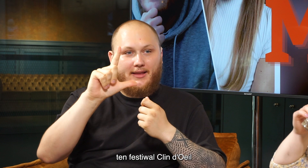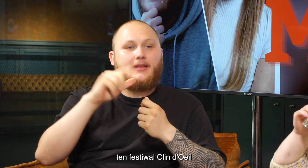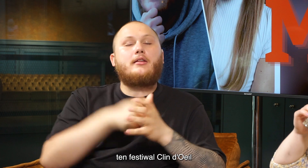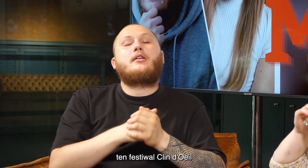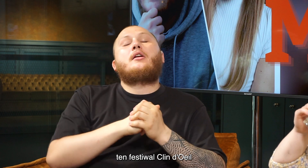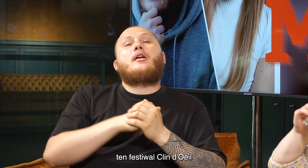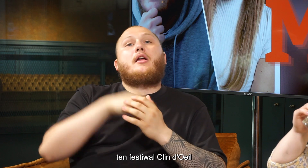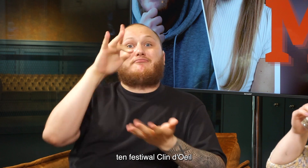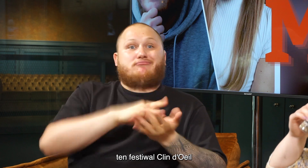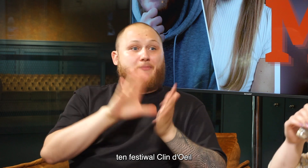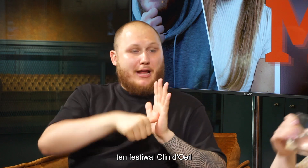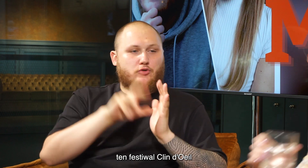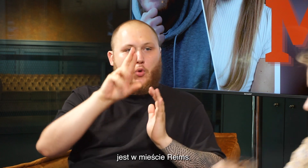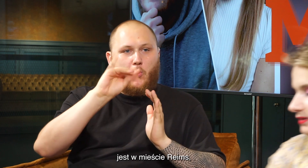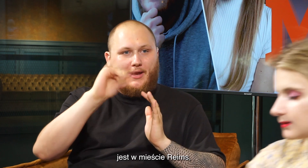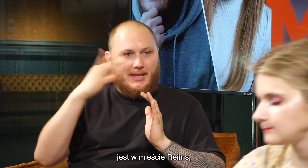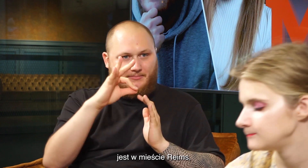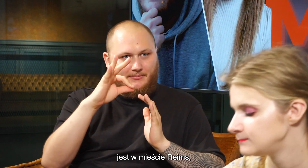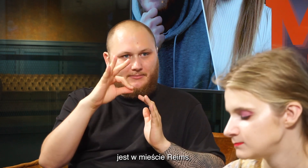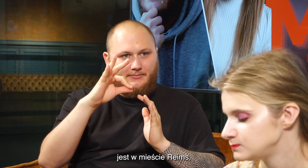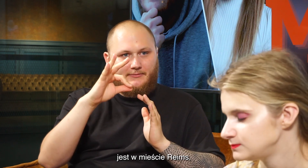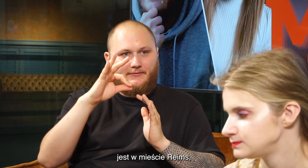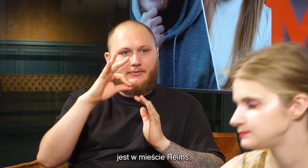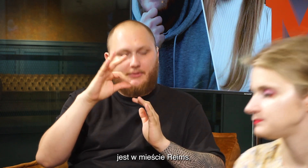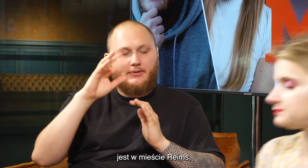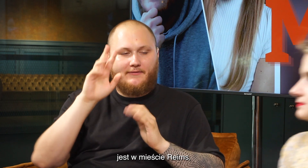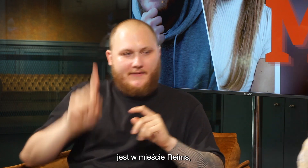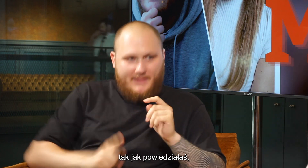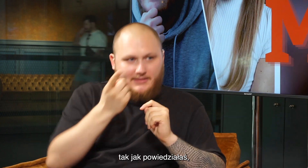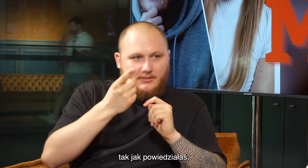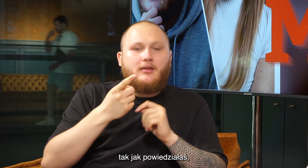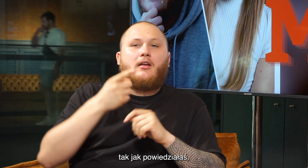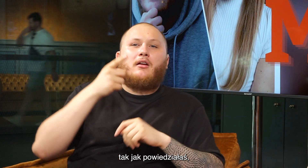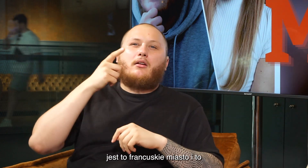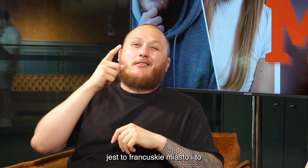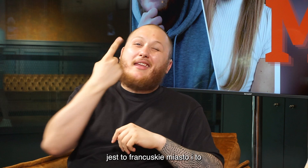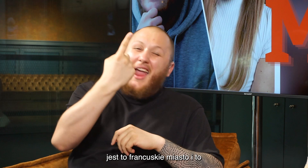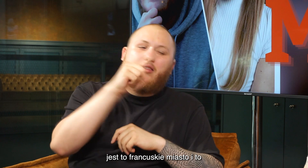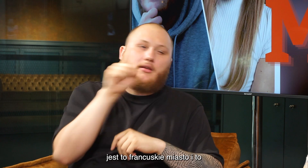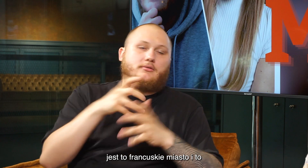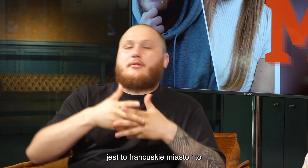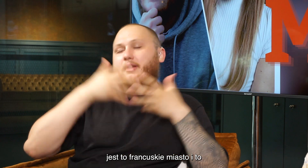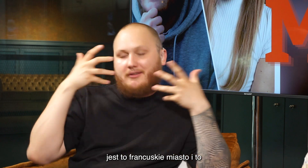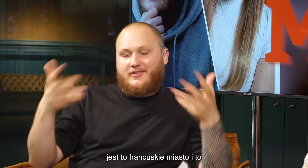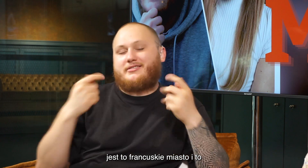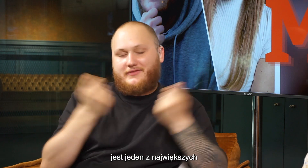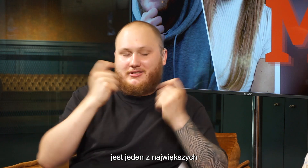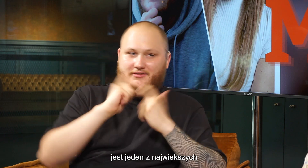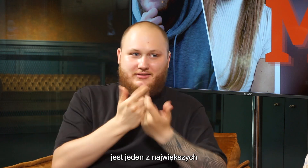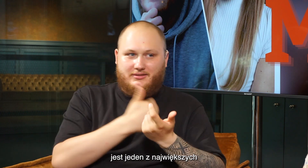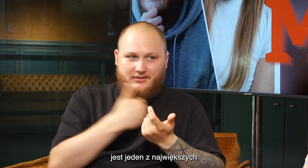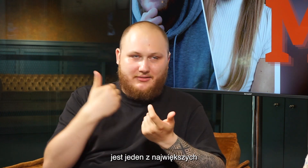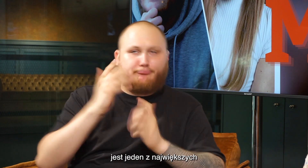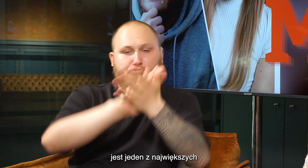Tak, ten festiwal Clin d'Olay jest w mieście Rem, tak jak właśnie powiedziałaś, jest to francuskie miasto i to jest